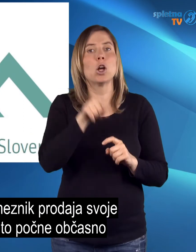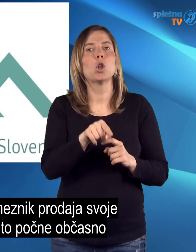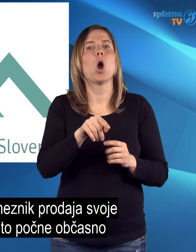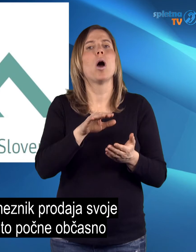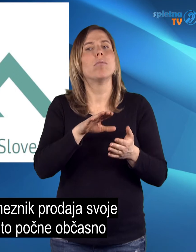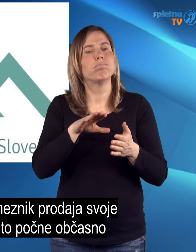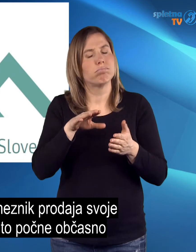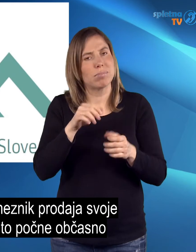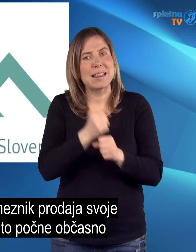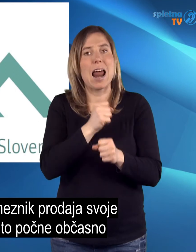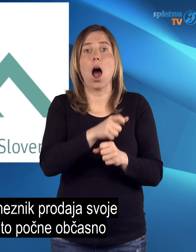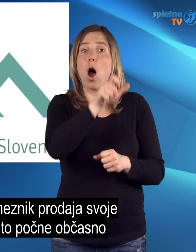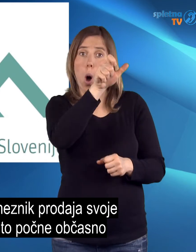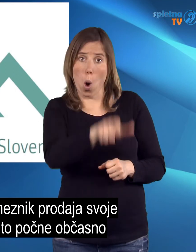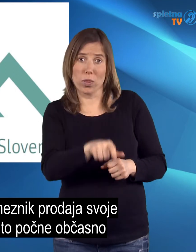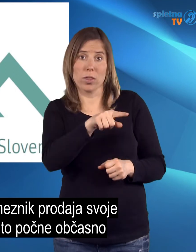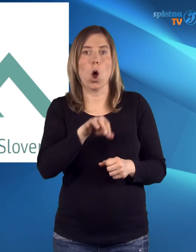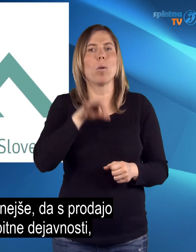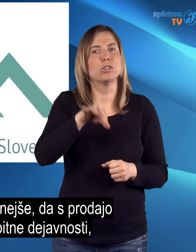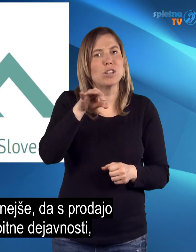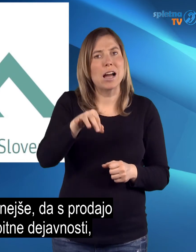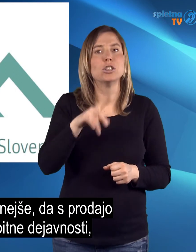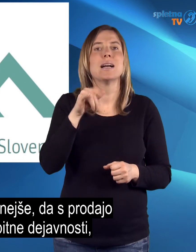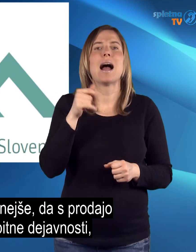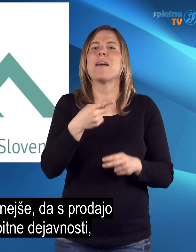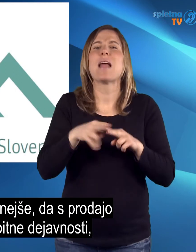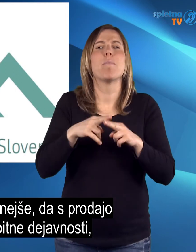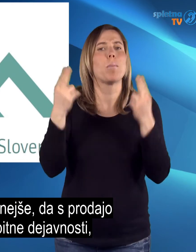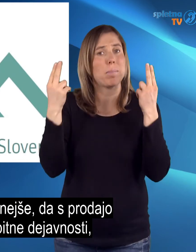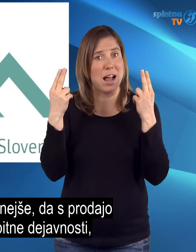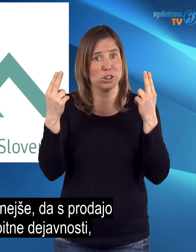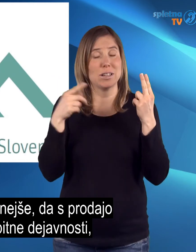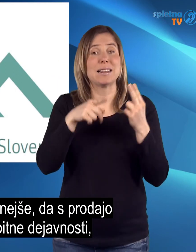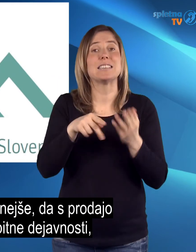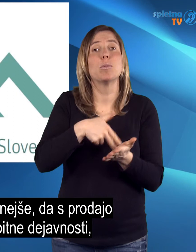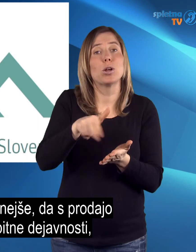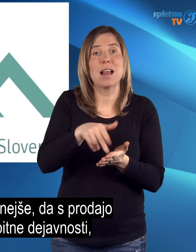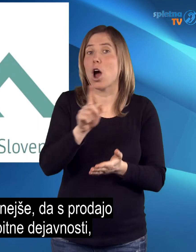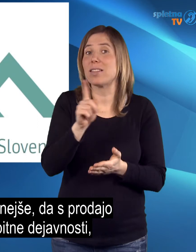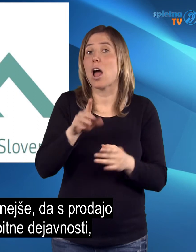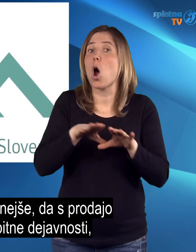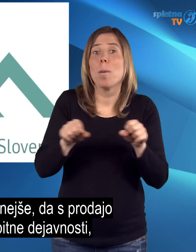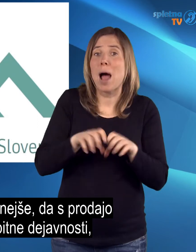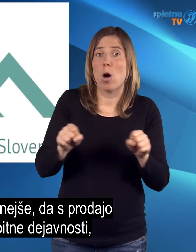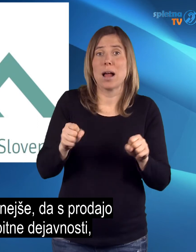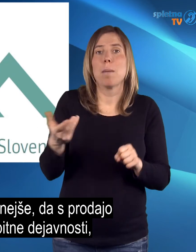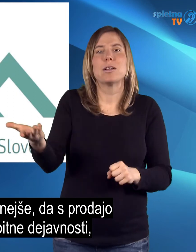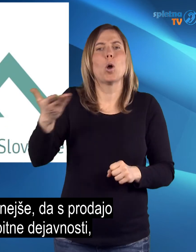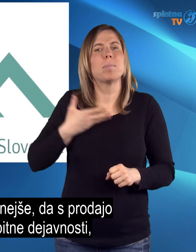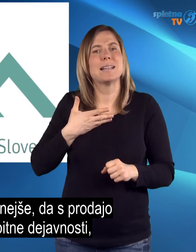počne občasno in, kar je najpomembnejše, da s prodajo ne opravlja pridobitne dejavnosti, kar pomeni,